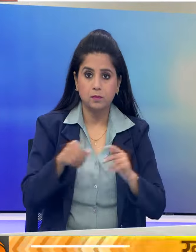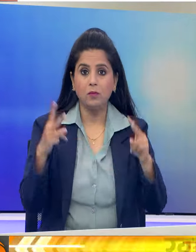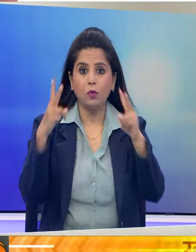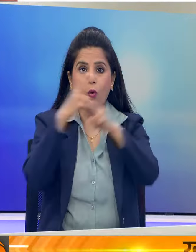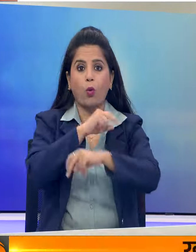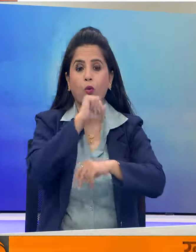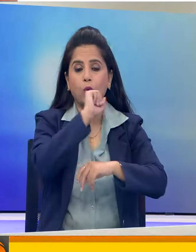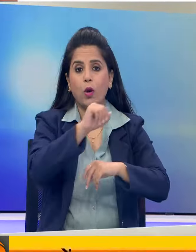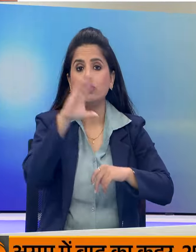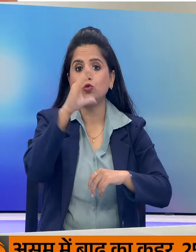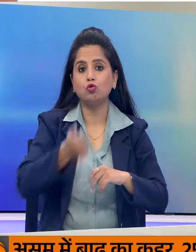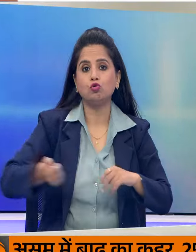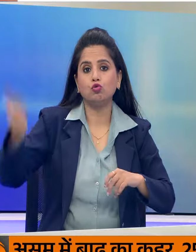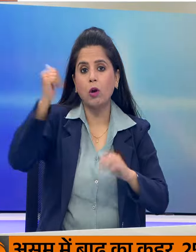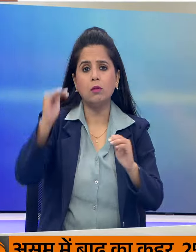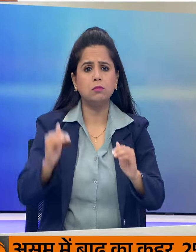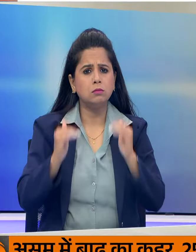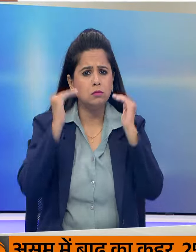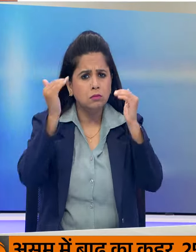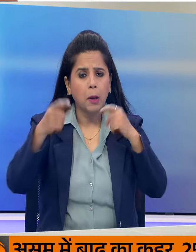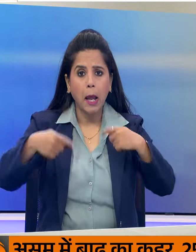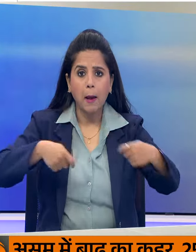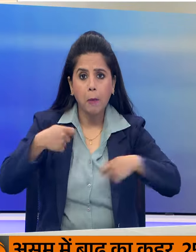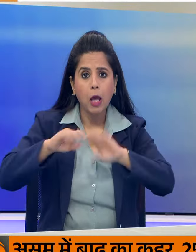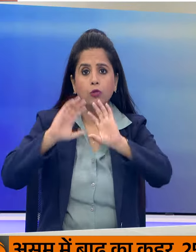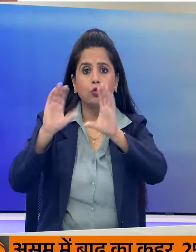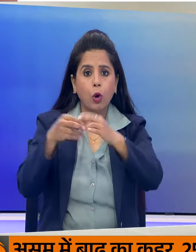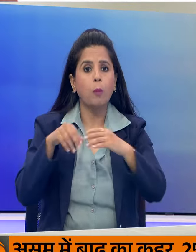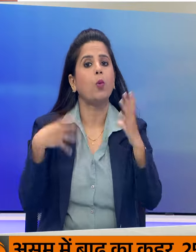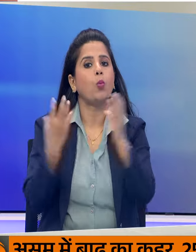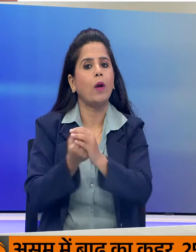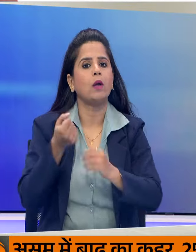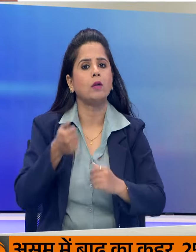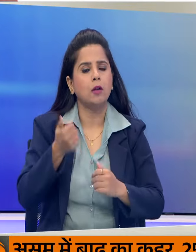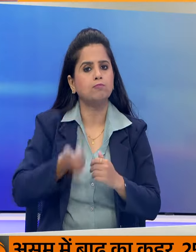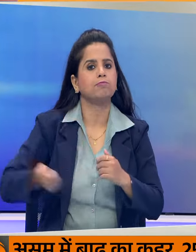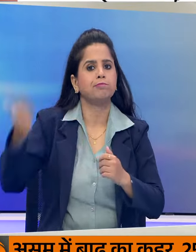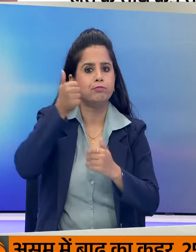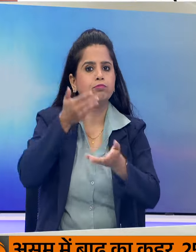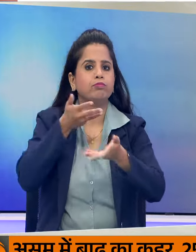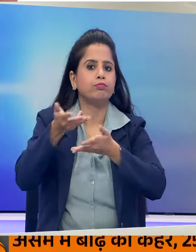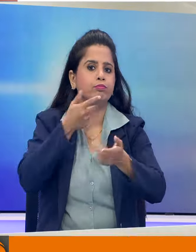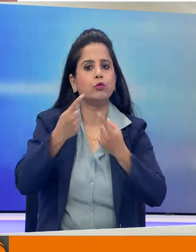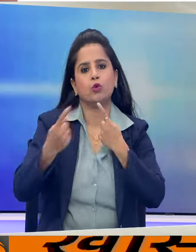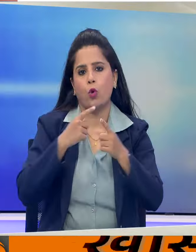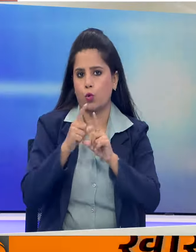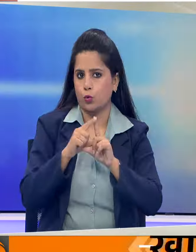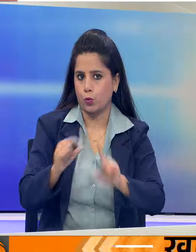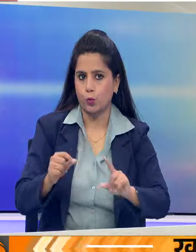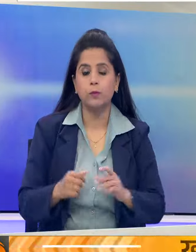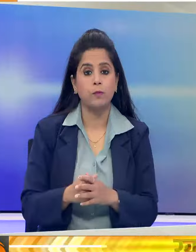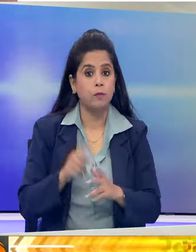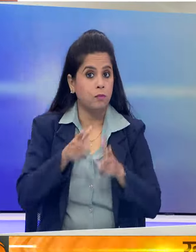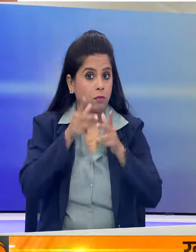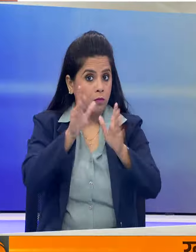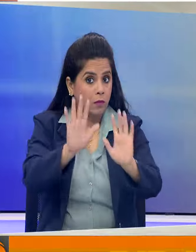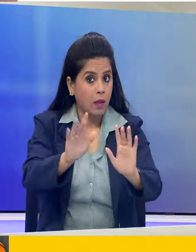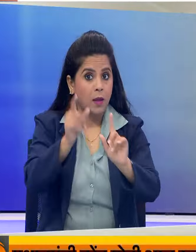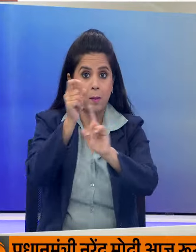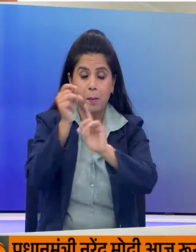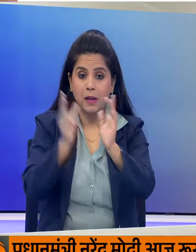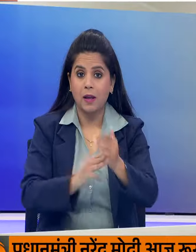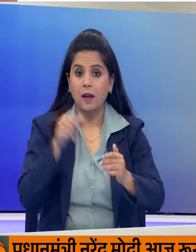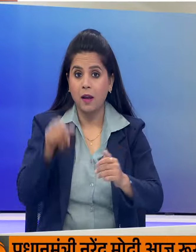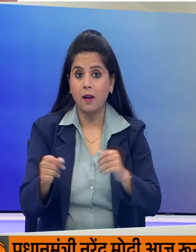ऑस्ट्रिया के चांसलर और उच्च स्तरीय कारोबारी समूह के साथ प्रतिनिधिमंडल स्तर की वार्ता करेंगे। बता दें कि यह